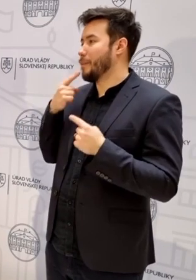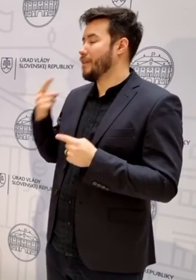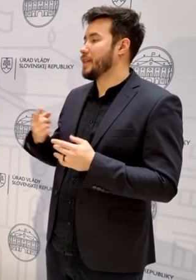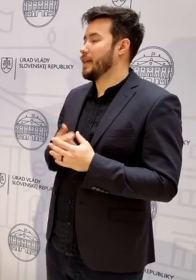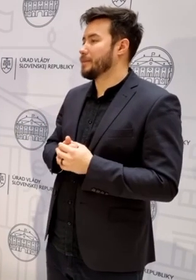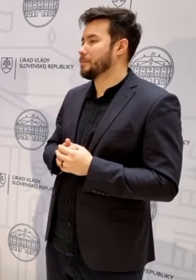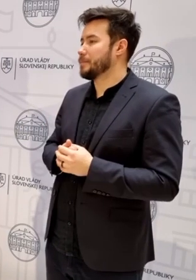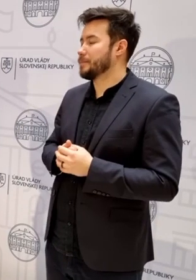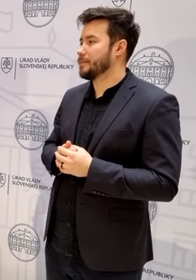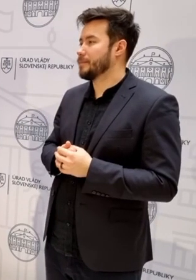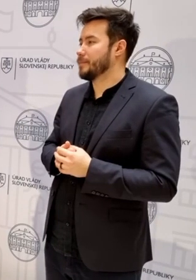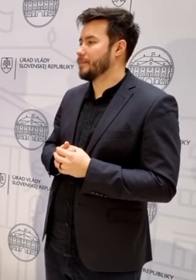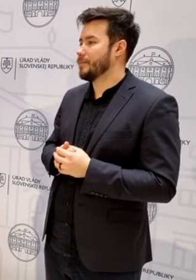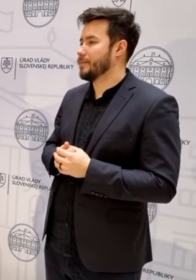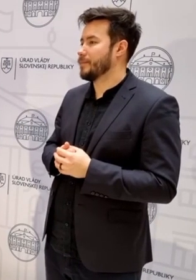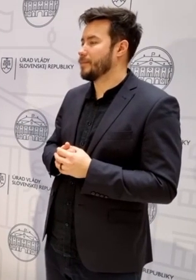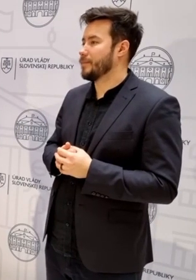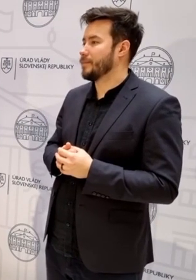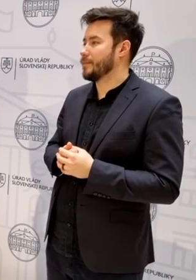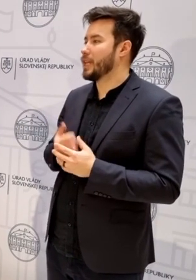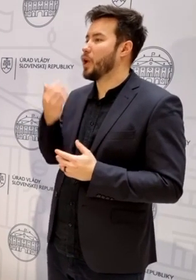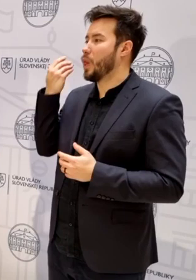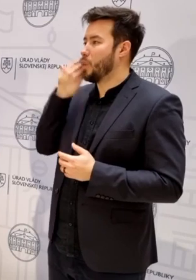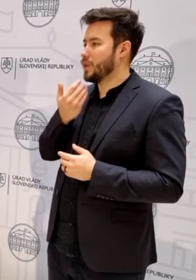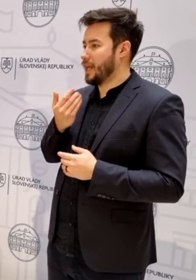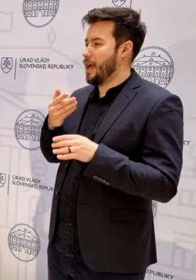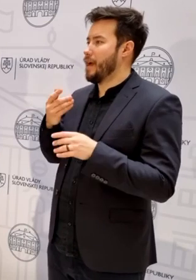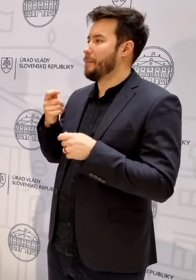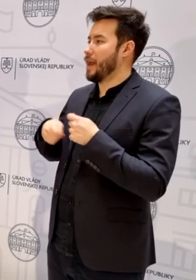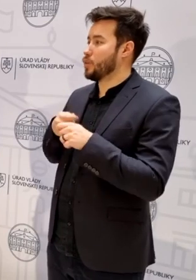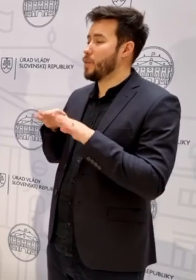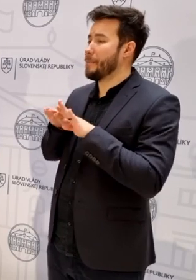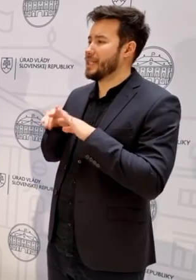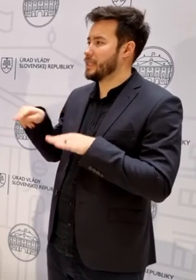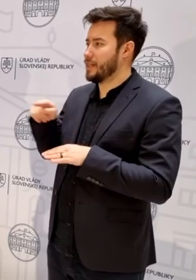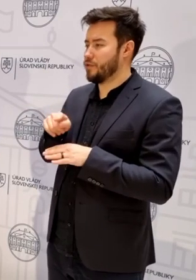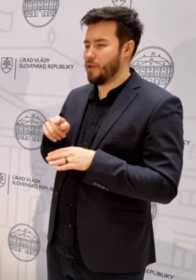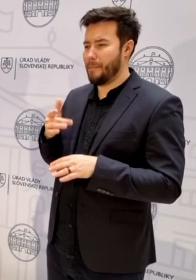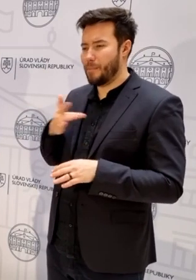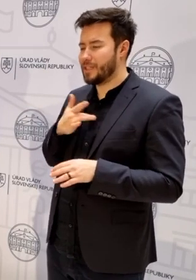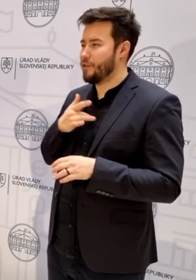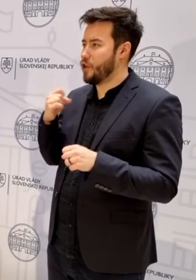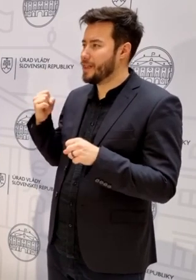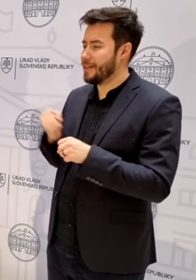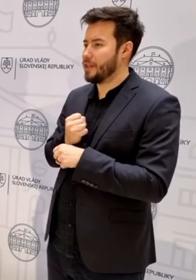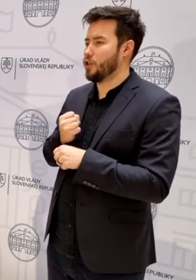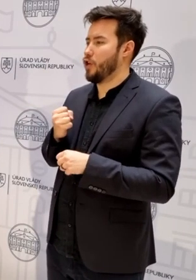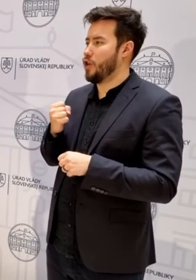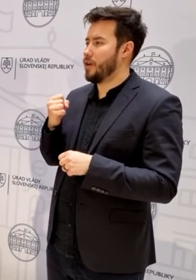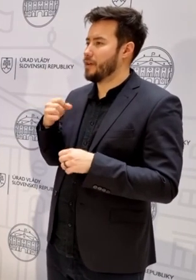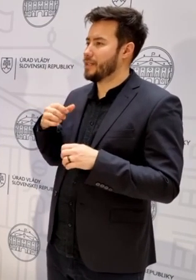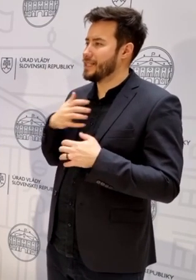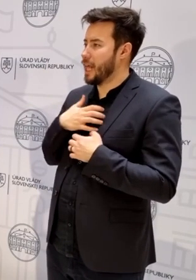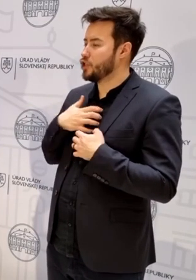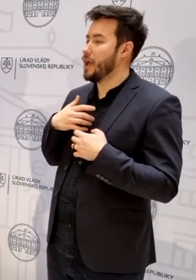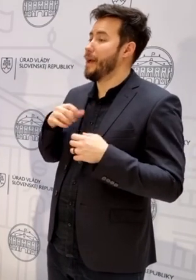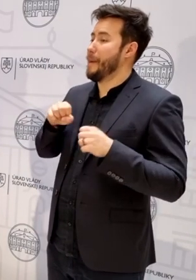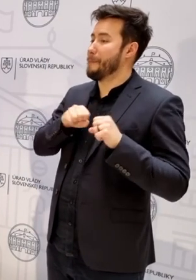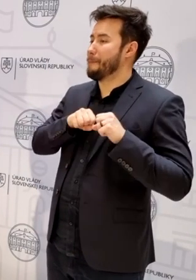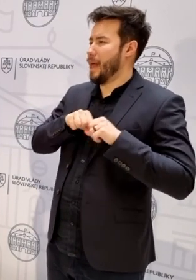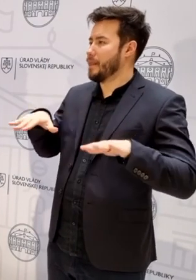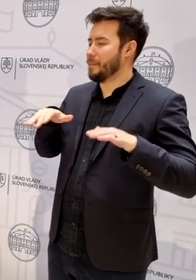napriek tomu, že ľudia na ministerstve veľmi poctivo a tvrdo pracovali na zvládnutí tých vln